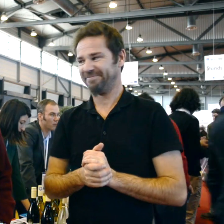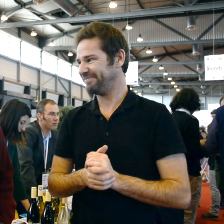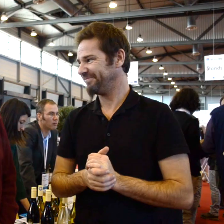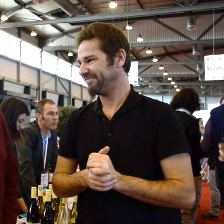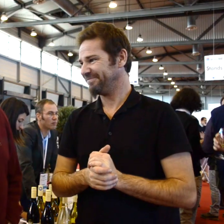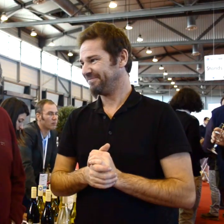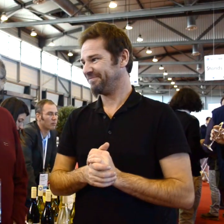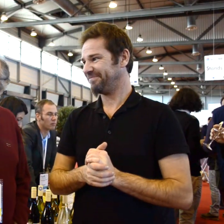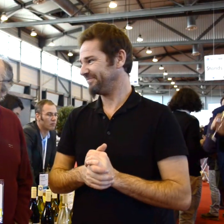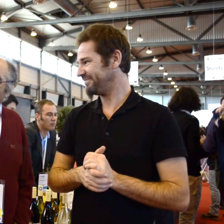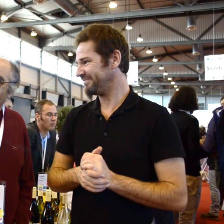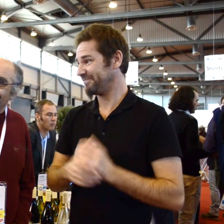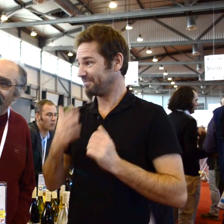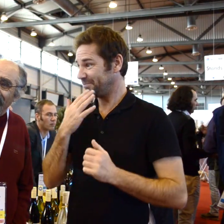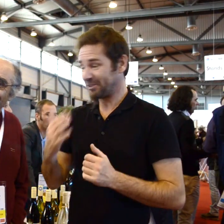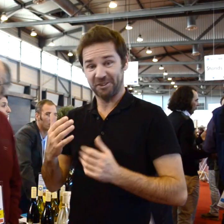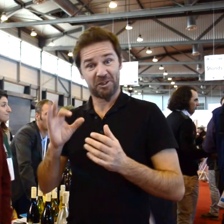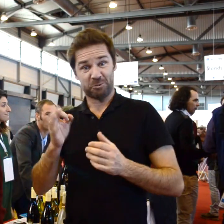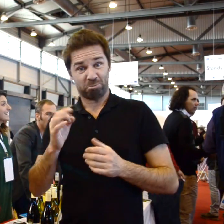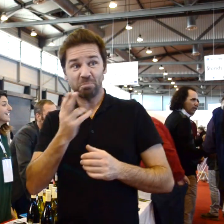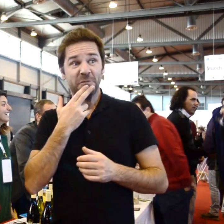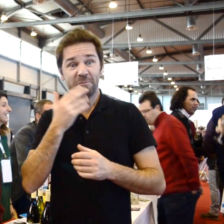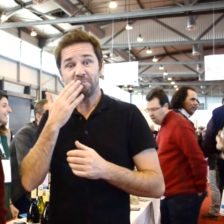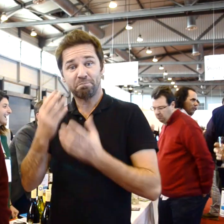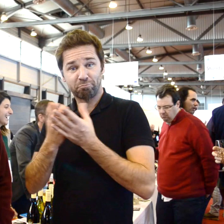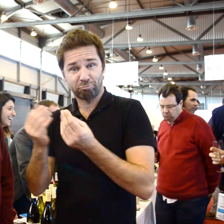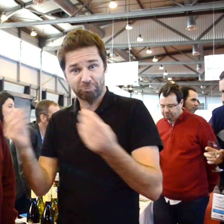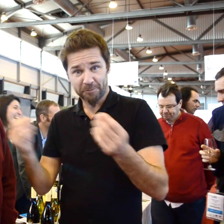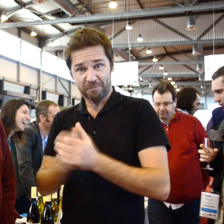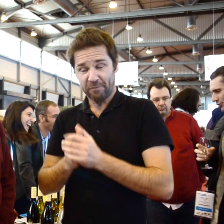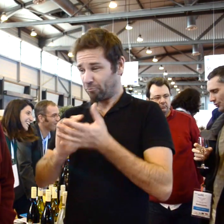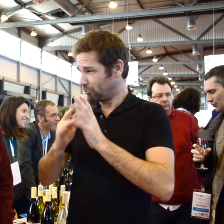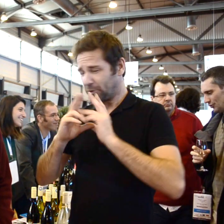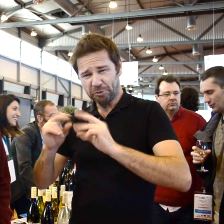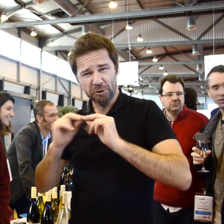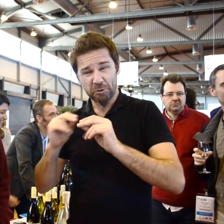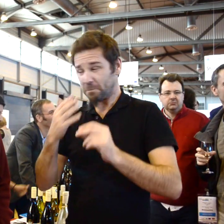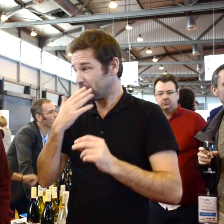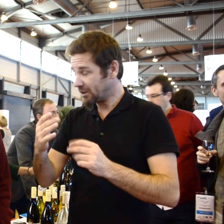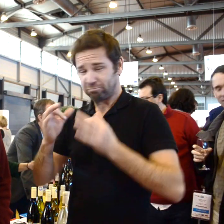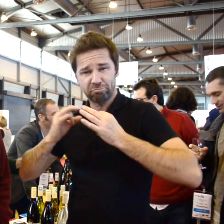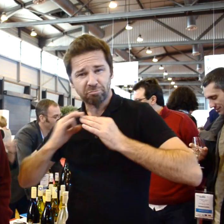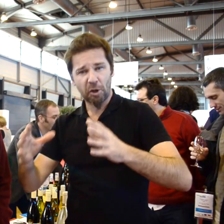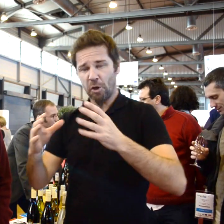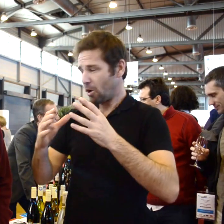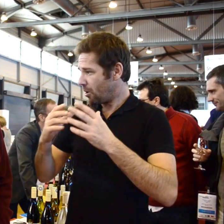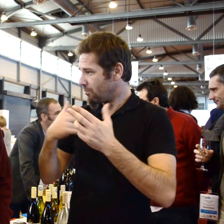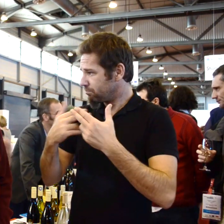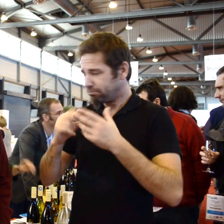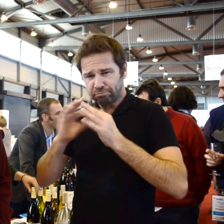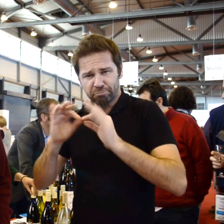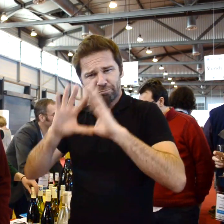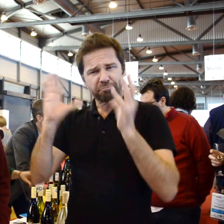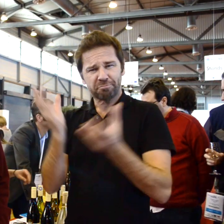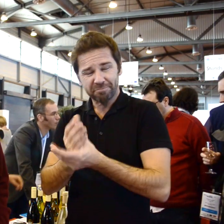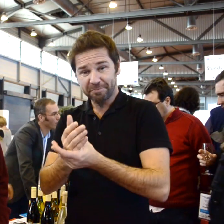ça oh, c'était, oui, ça nous convient tout à fait. Merci beaucoup pour toutes ces explications, d'avoir pris le temps.